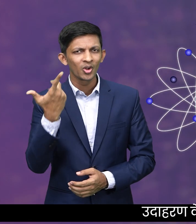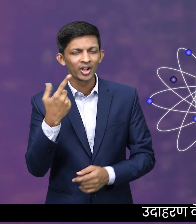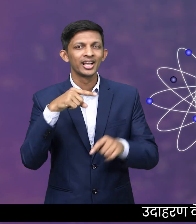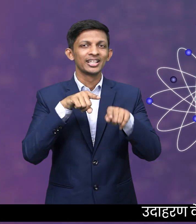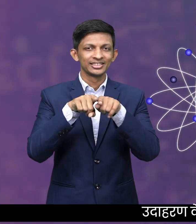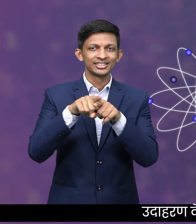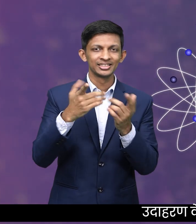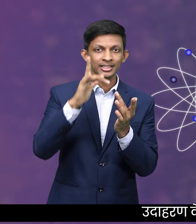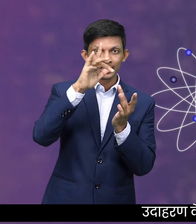लिए